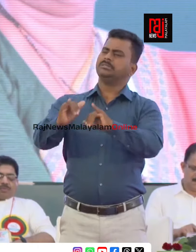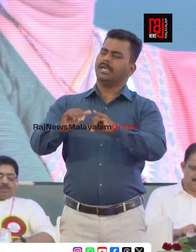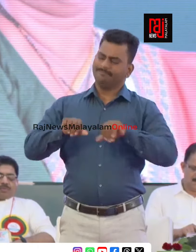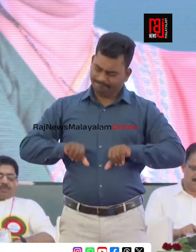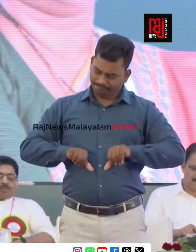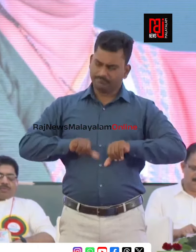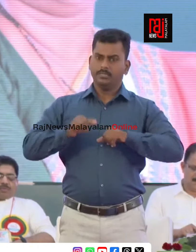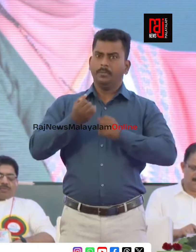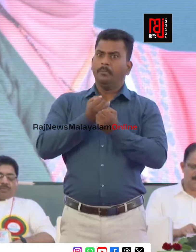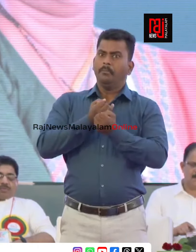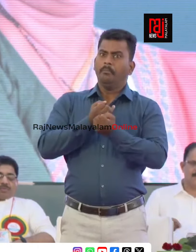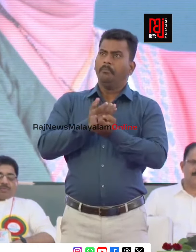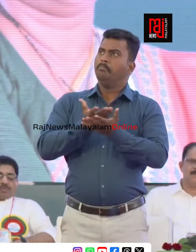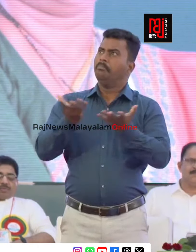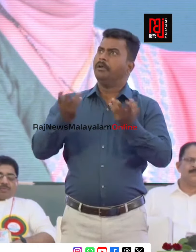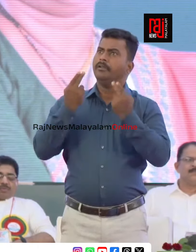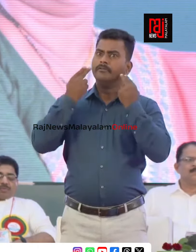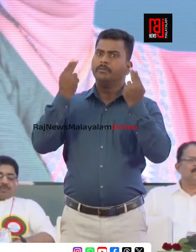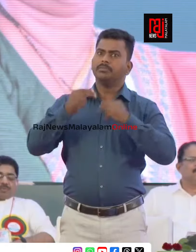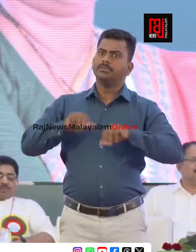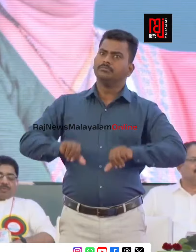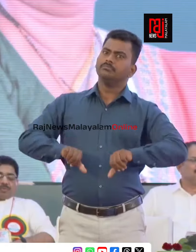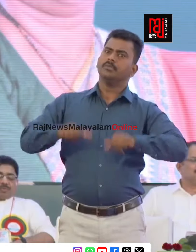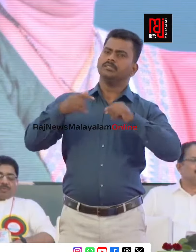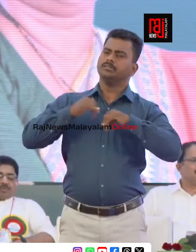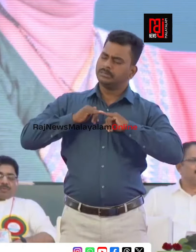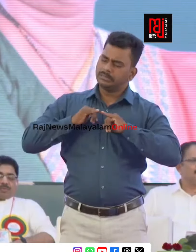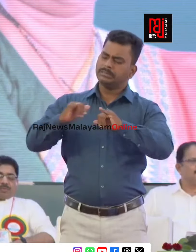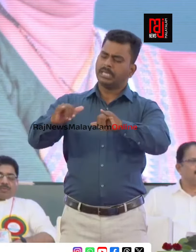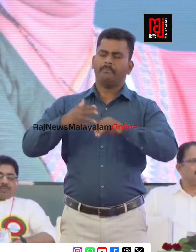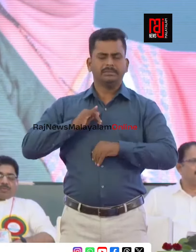സാധ്യമായ എല്ലാ സഹായ സഹകരണങ്ങളും